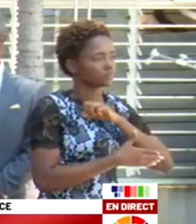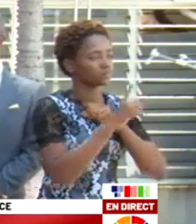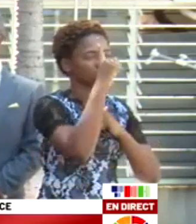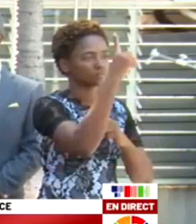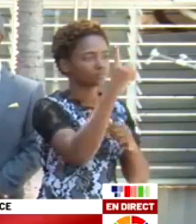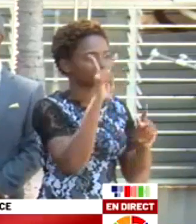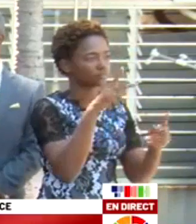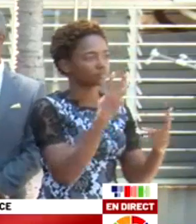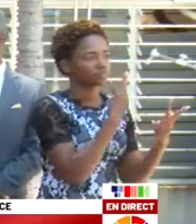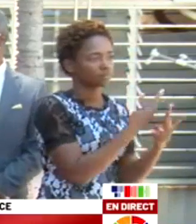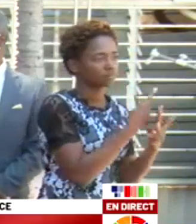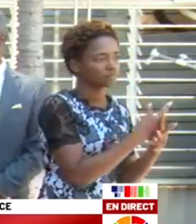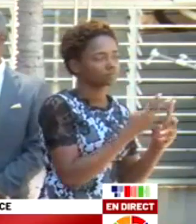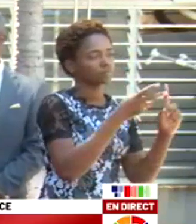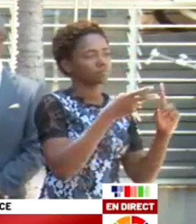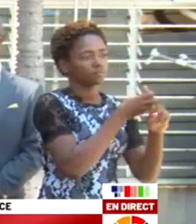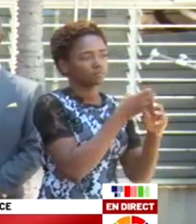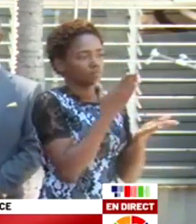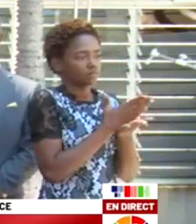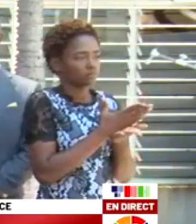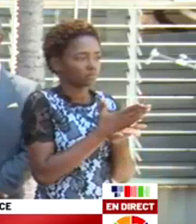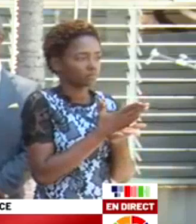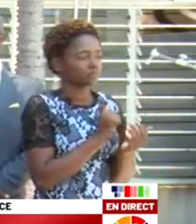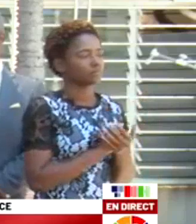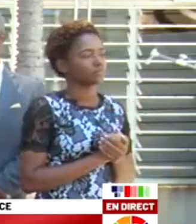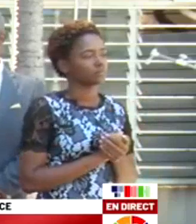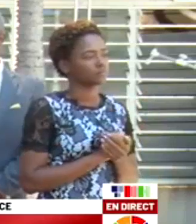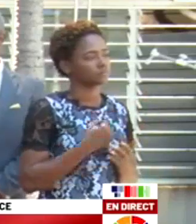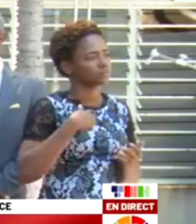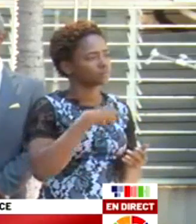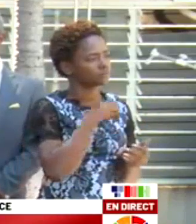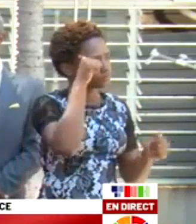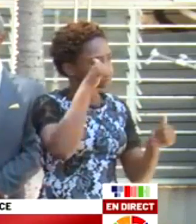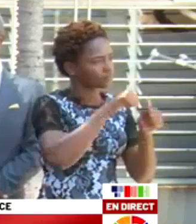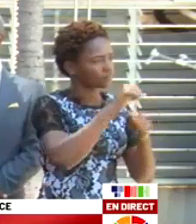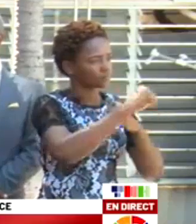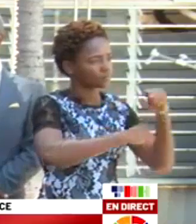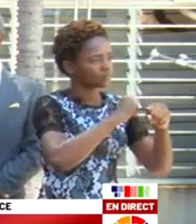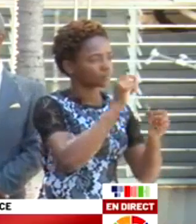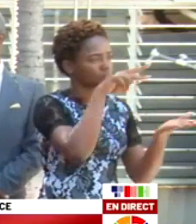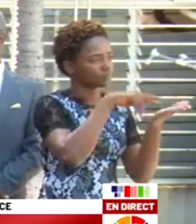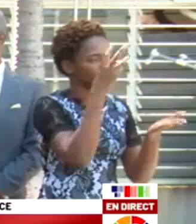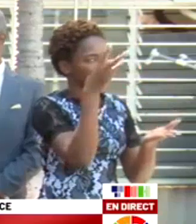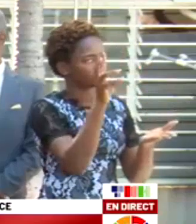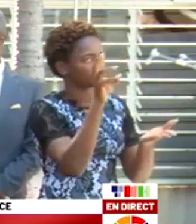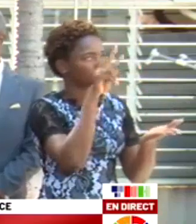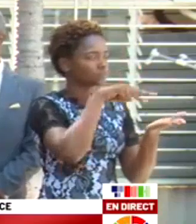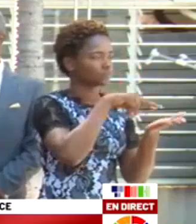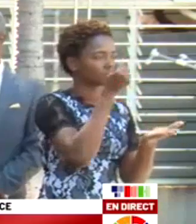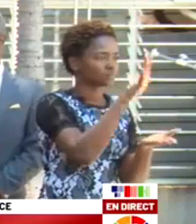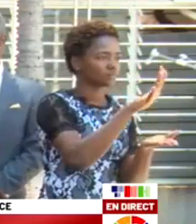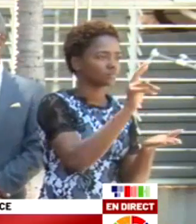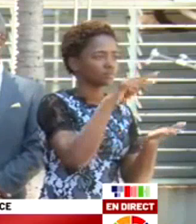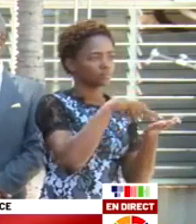était faite et puis kidnapping n'a pas fait. Et nous songer dans l'année 2016, disons